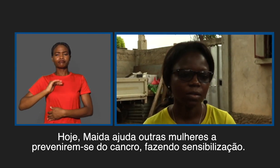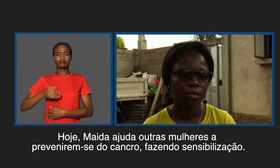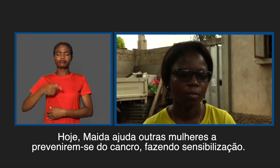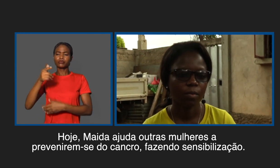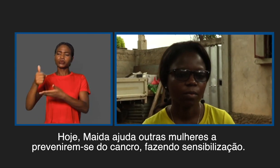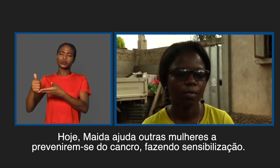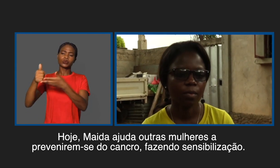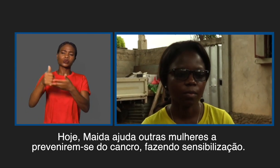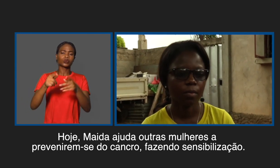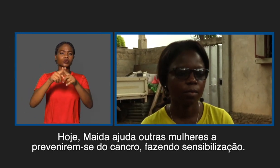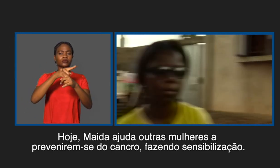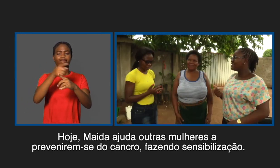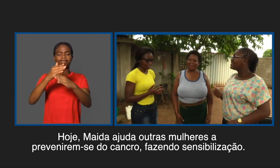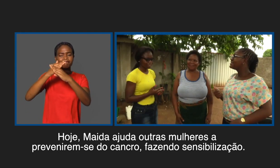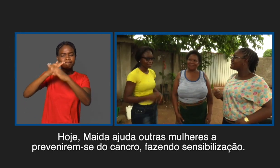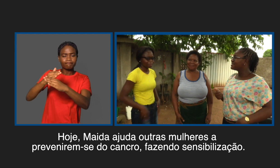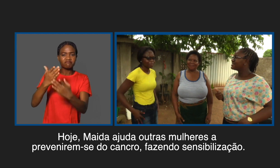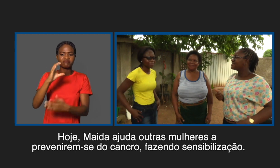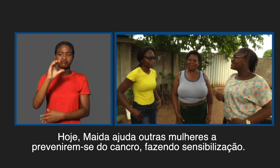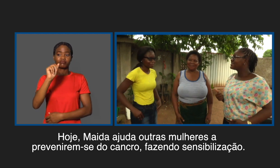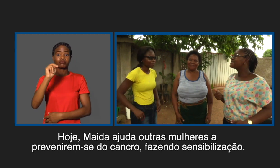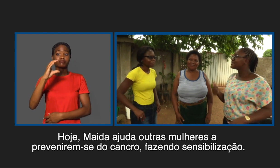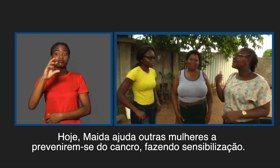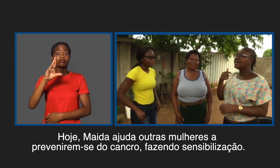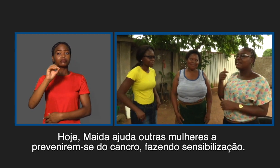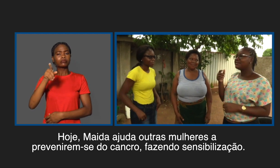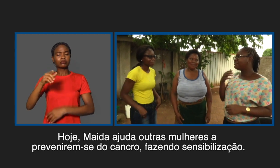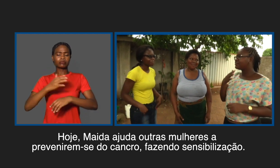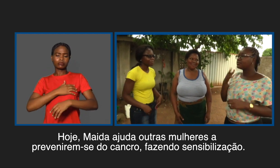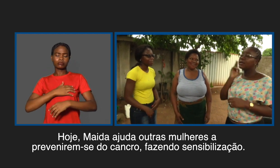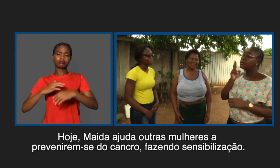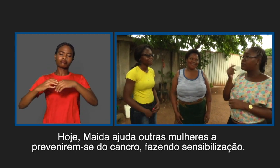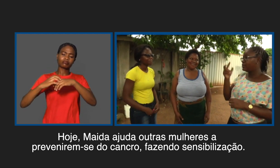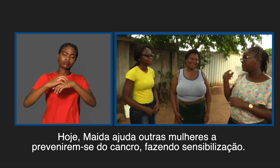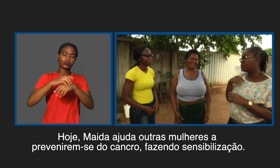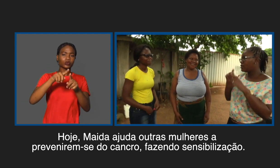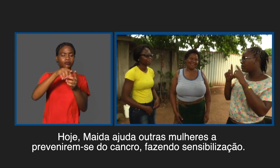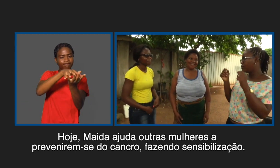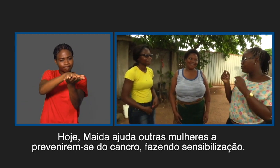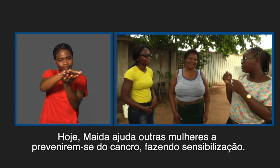Hoje, Maida ajuda outras mulheres a prevenirem-se do câncer fazendo sensibilização.